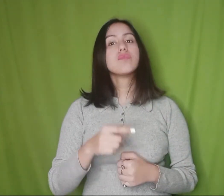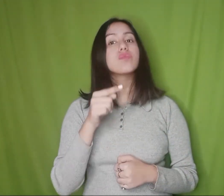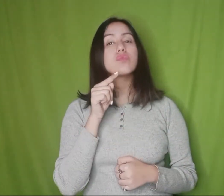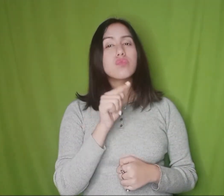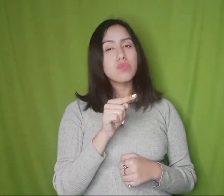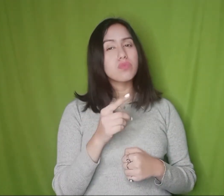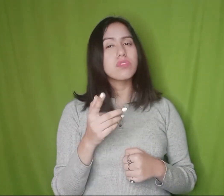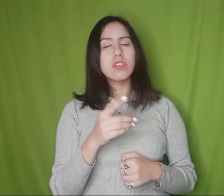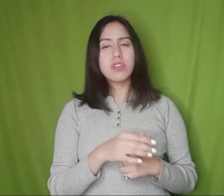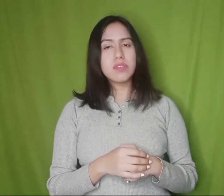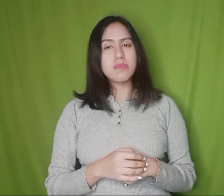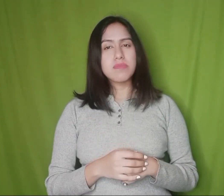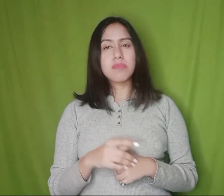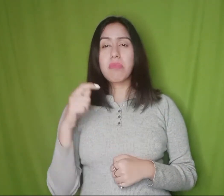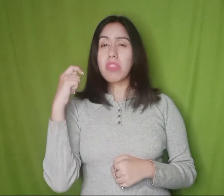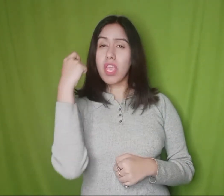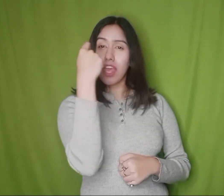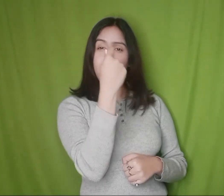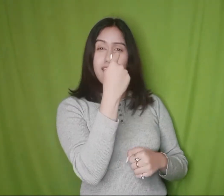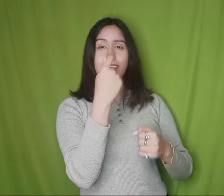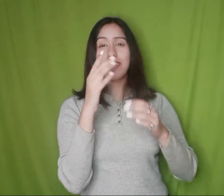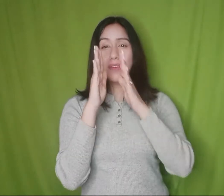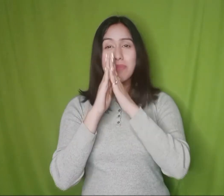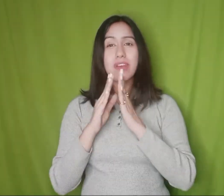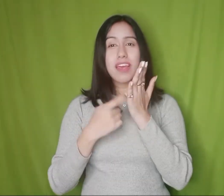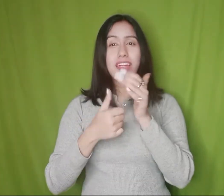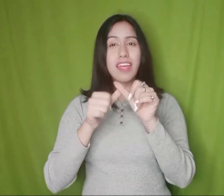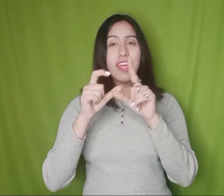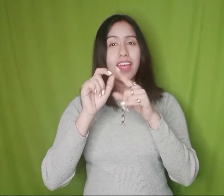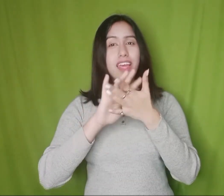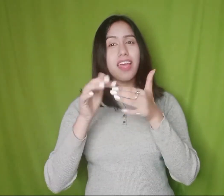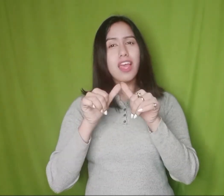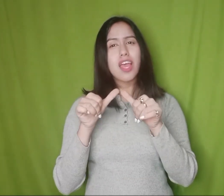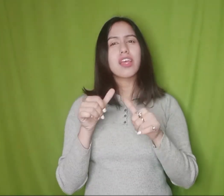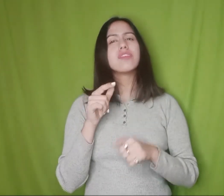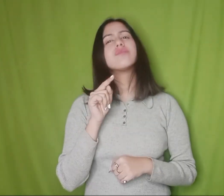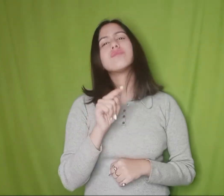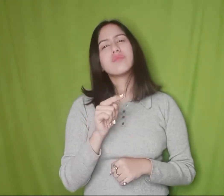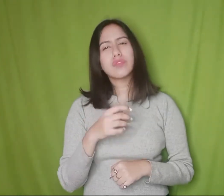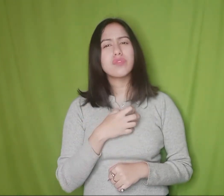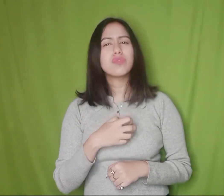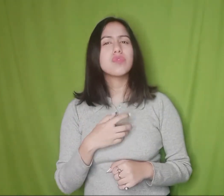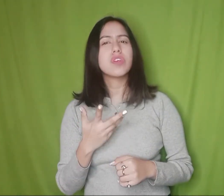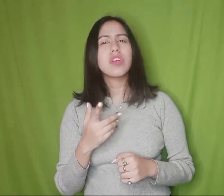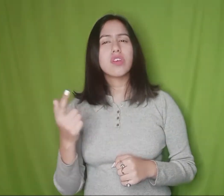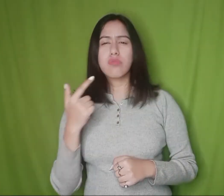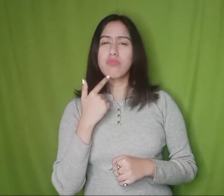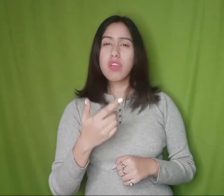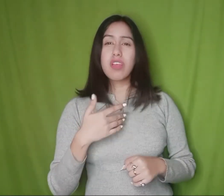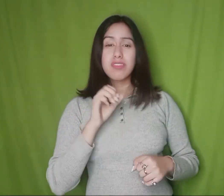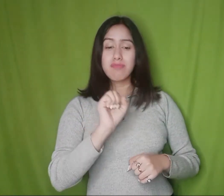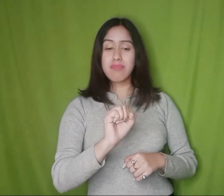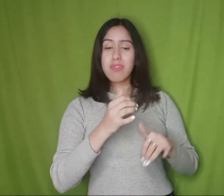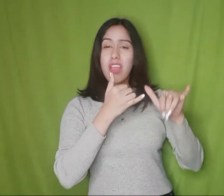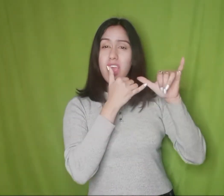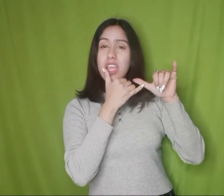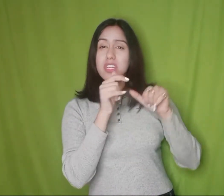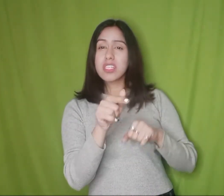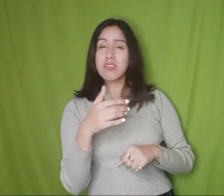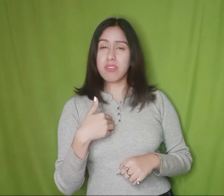बीच फंसाते हुए बोले, जानती हो, जिस दिन संजुक्ता ने ये बताया था उस दिन बड़ी हंसी आई थी, पर आज